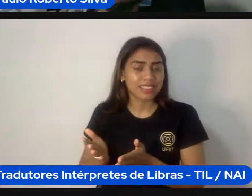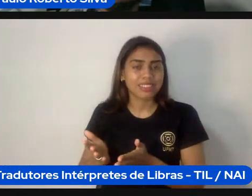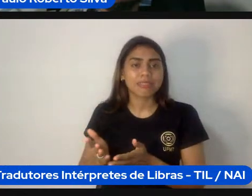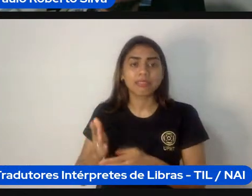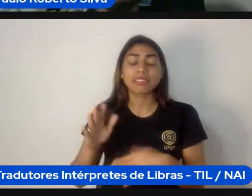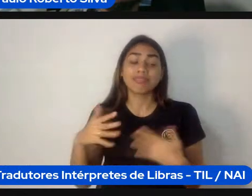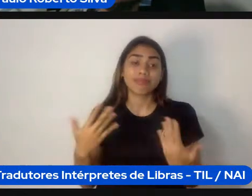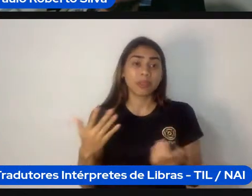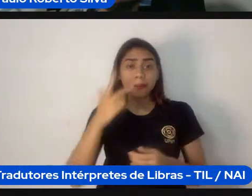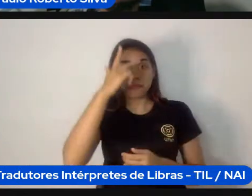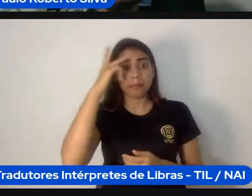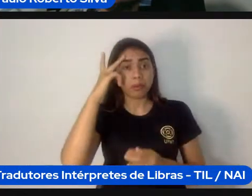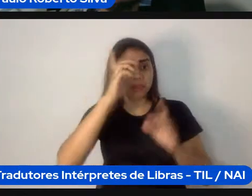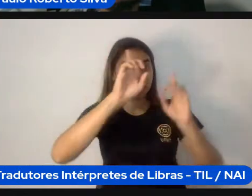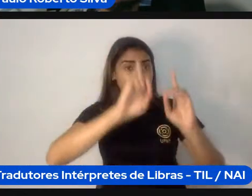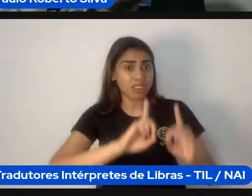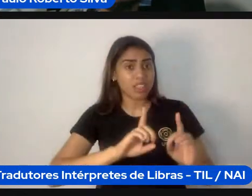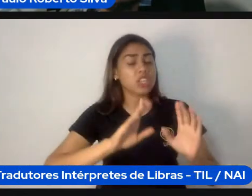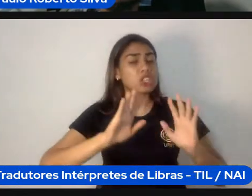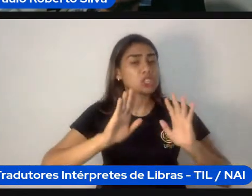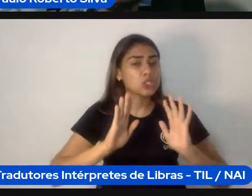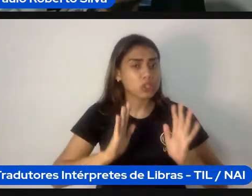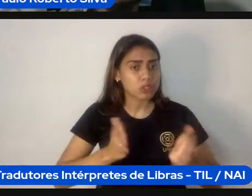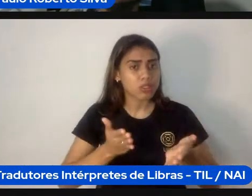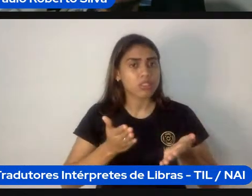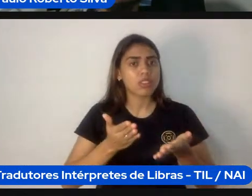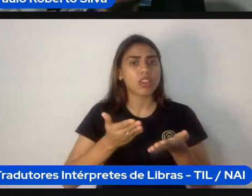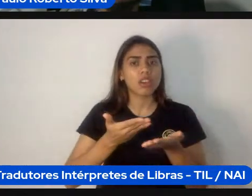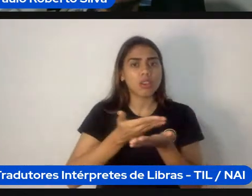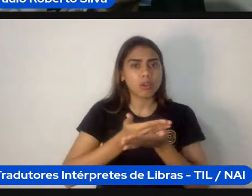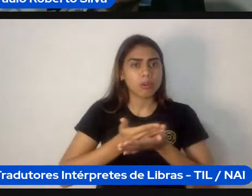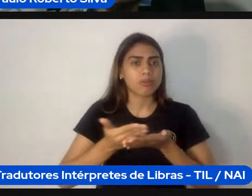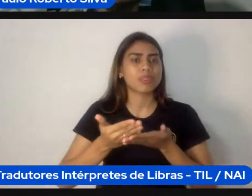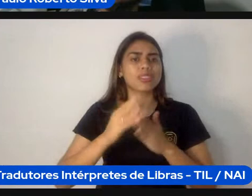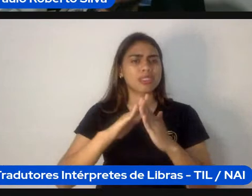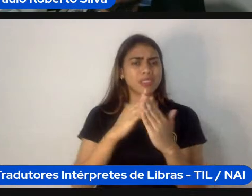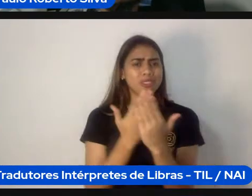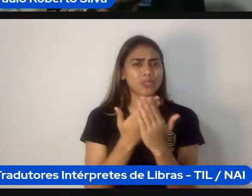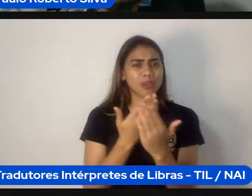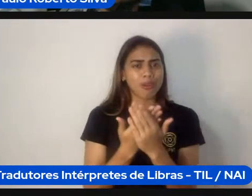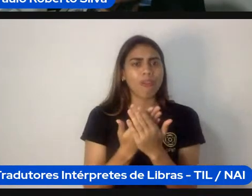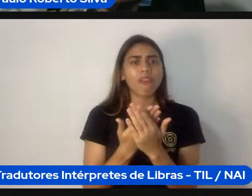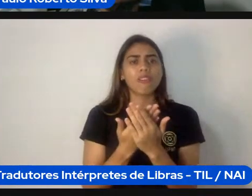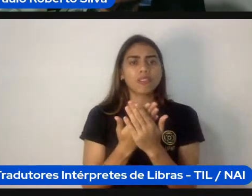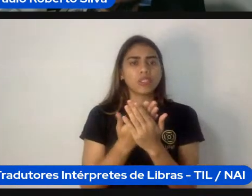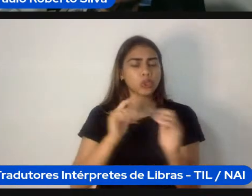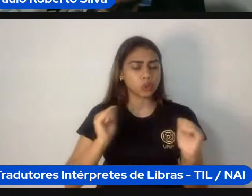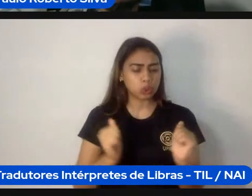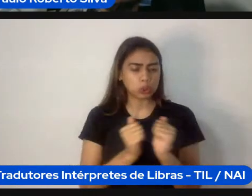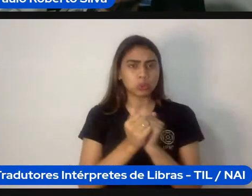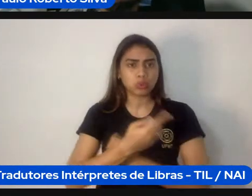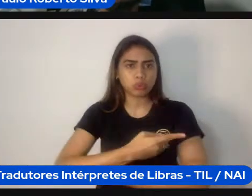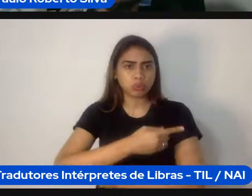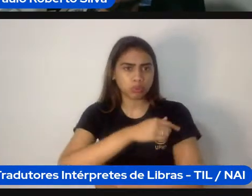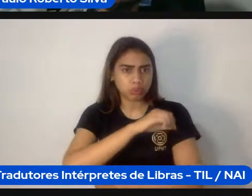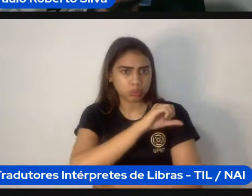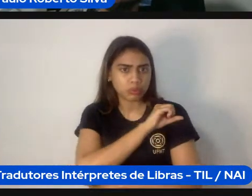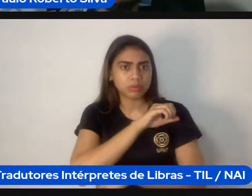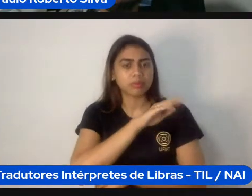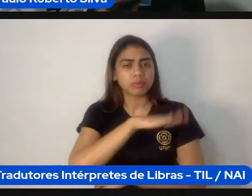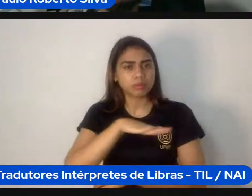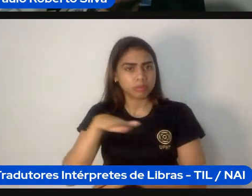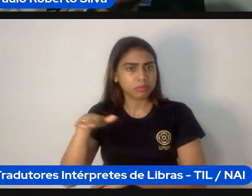regulares, mas o quanto a gente se abriu para essa relação, né? Eu acho que essa é uma questão fundamental da gente pensar, o quanto a